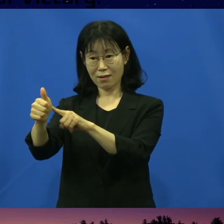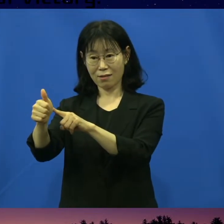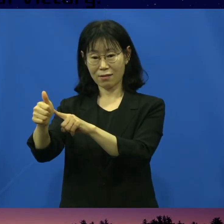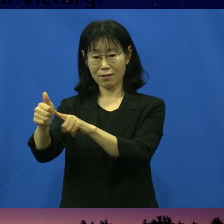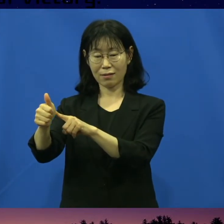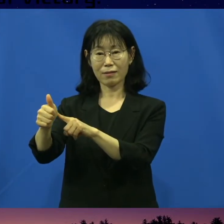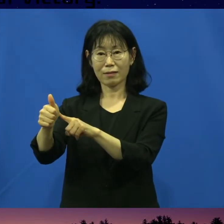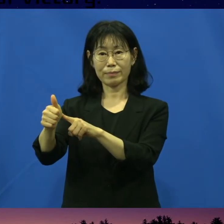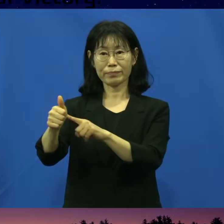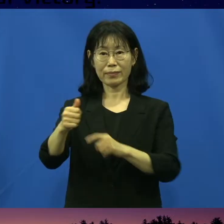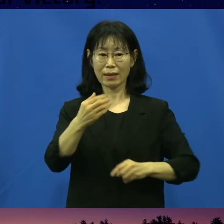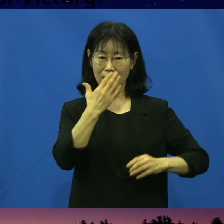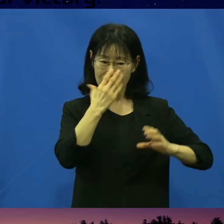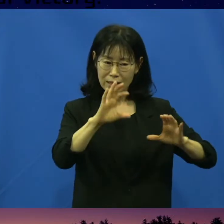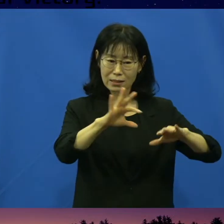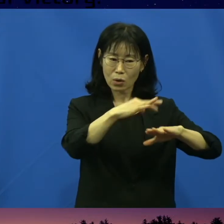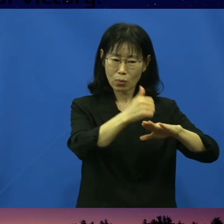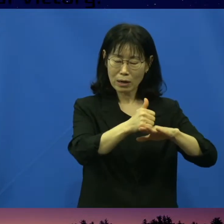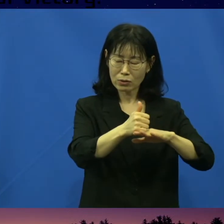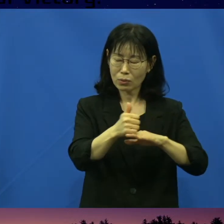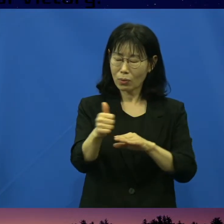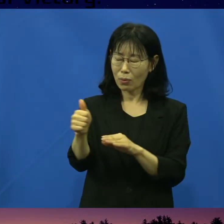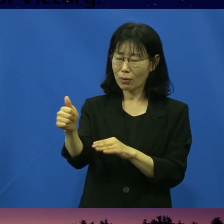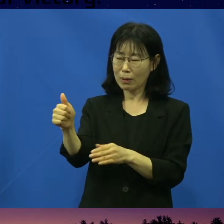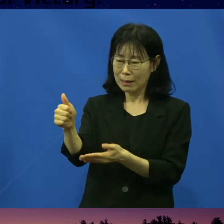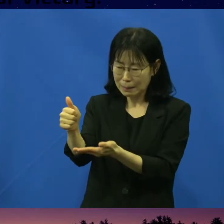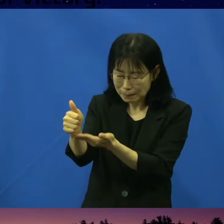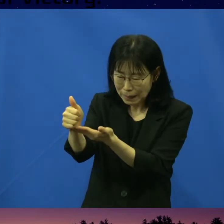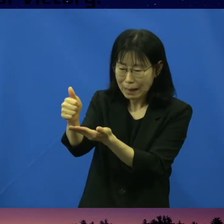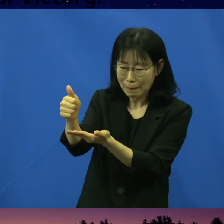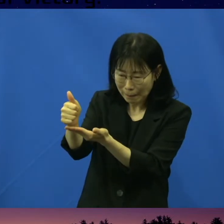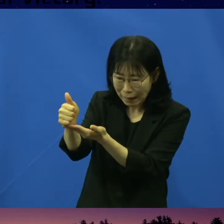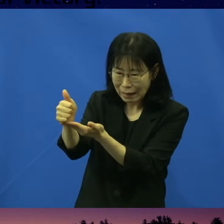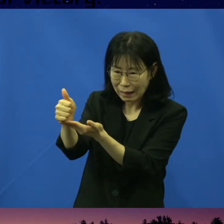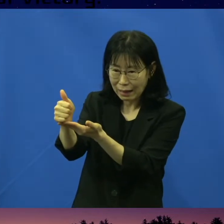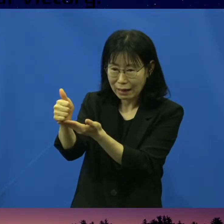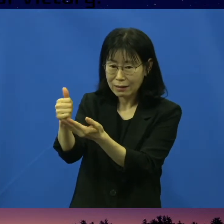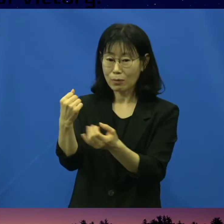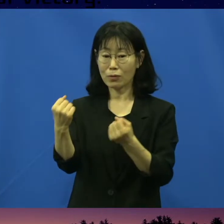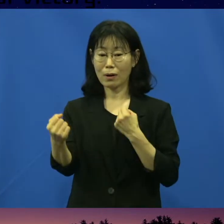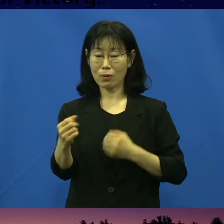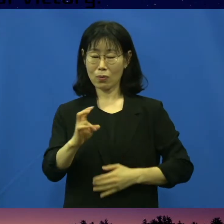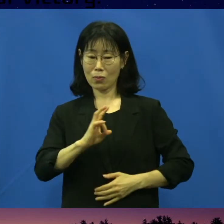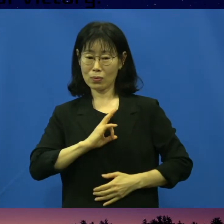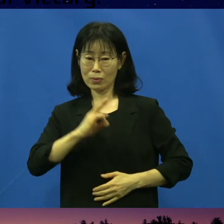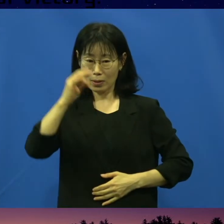막 그냥 아구하고 막 이런 아첨꾼들이 막 바글바글 하는 거잖아요.